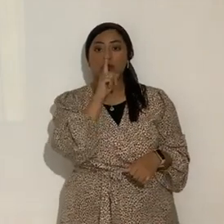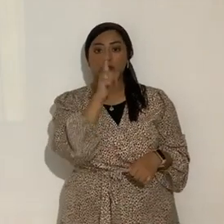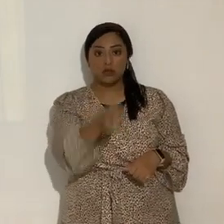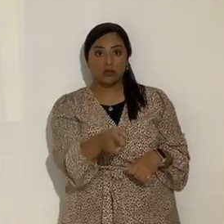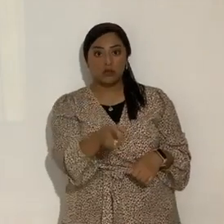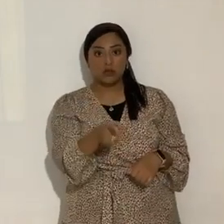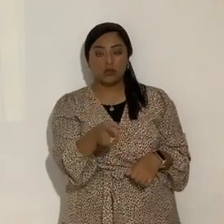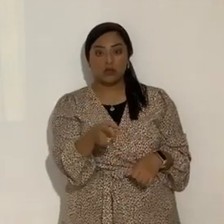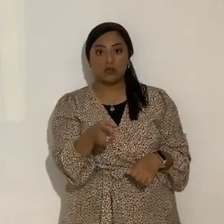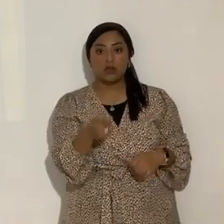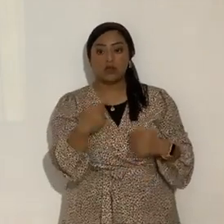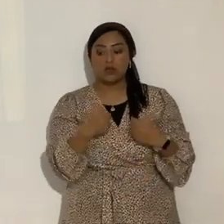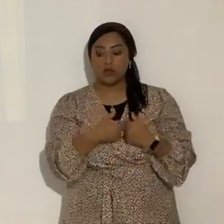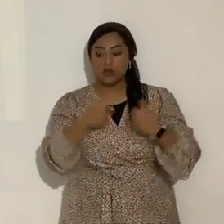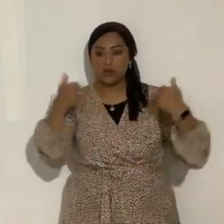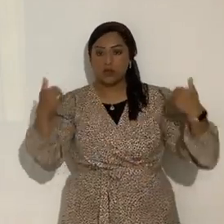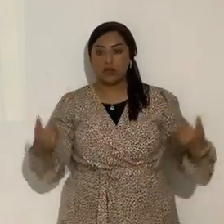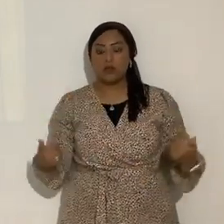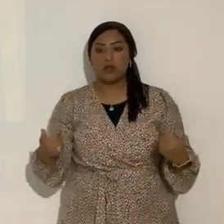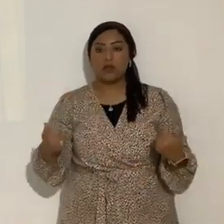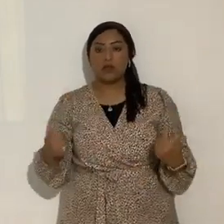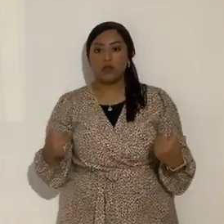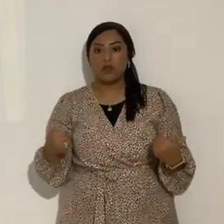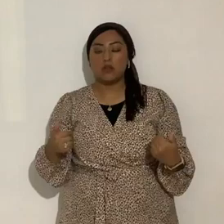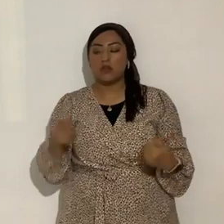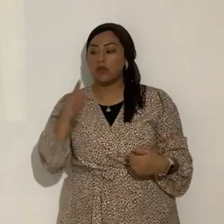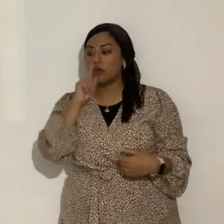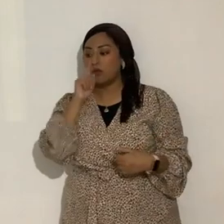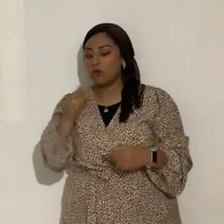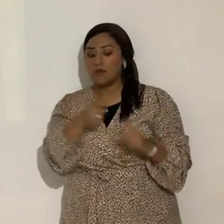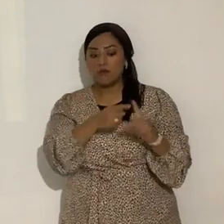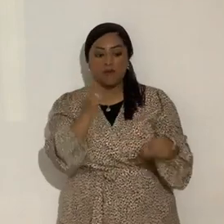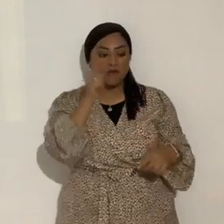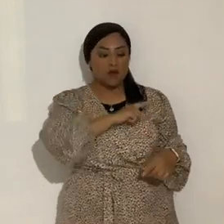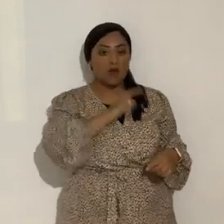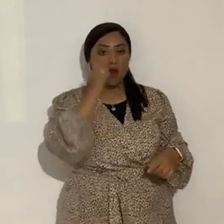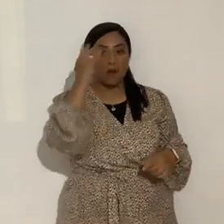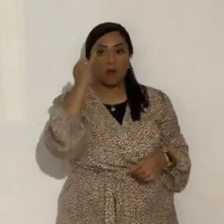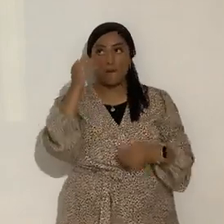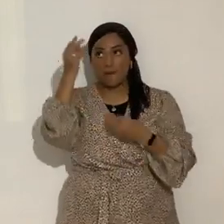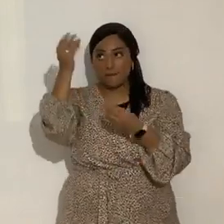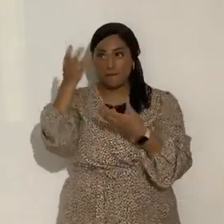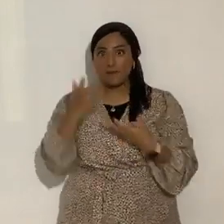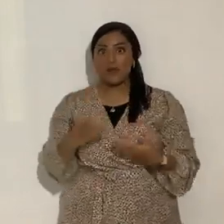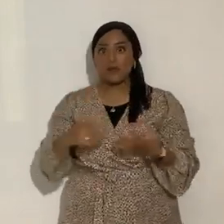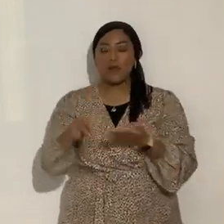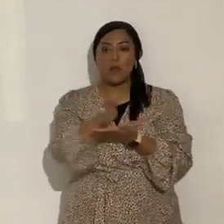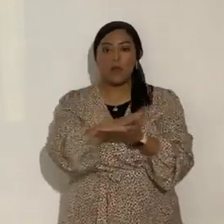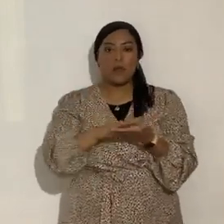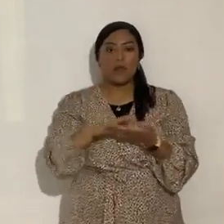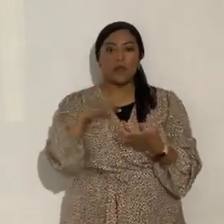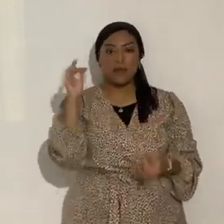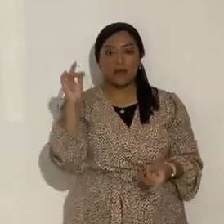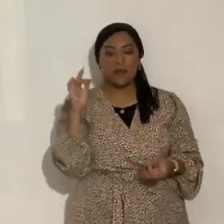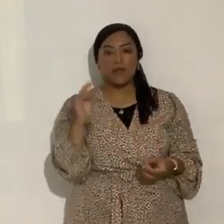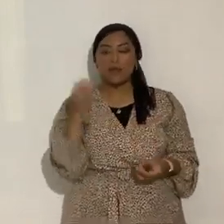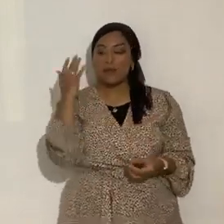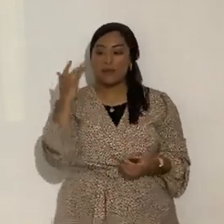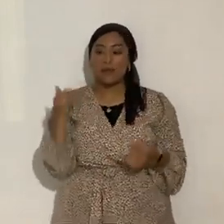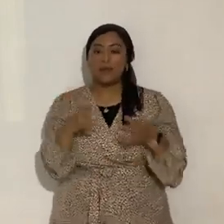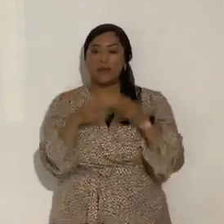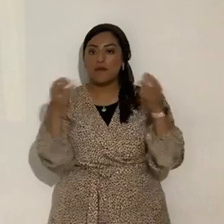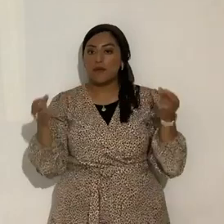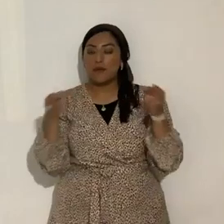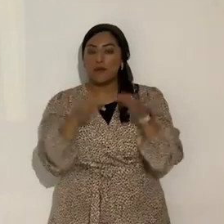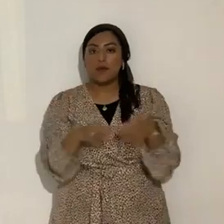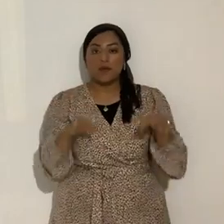decir, separes lo verdadero de lo falso. Para eso nos dio entonces su bendito Espíritu. Por eso es muy